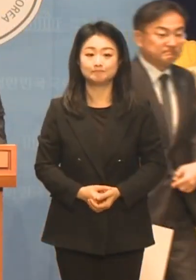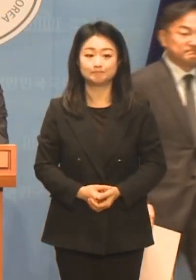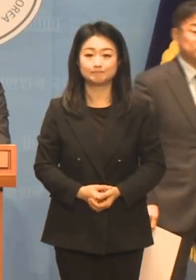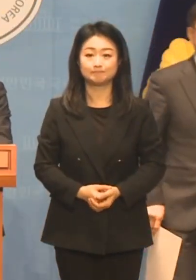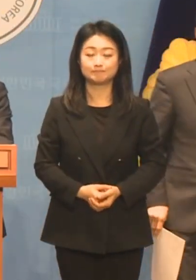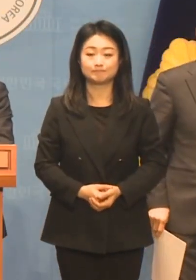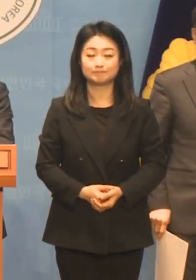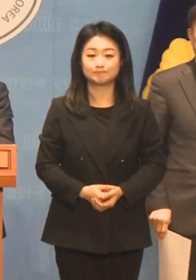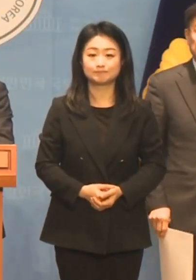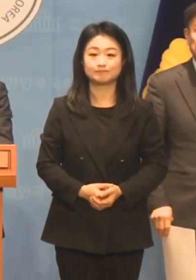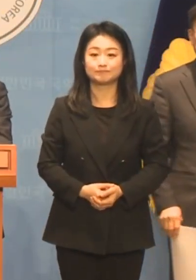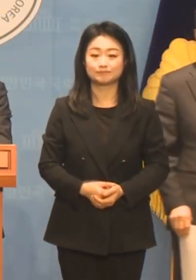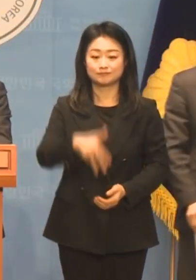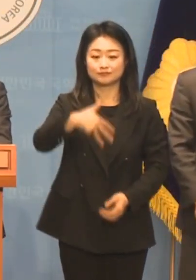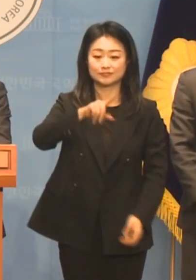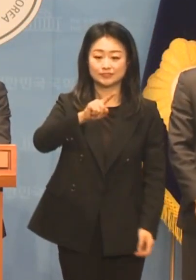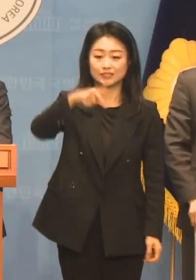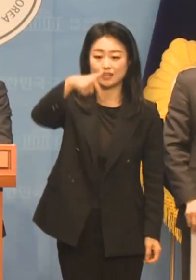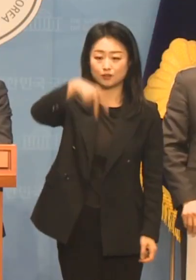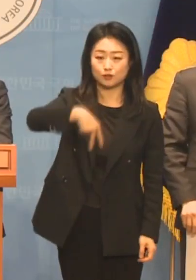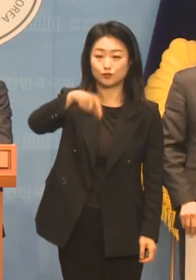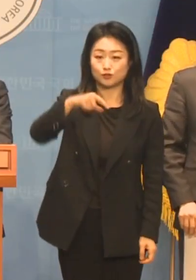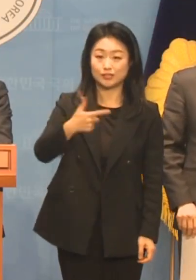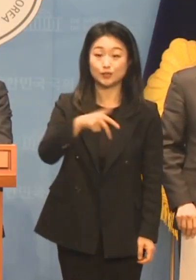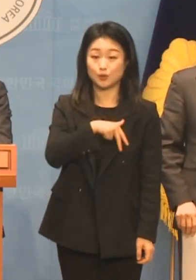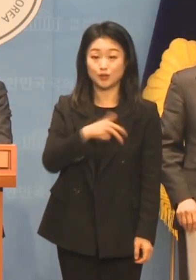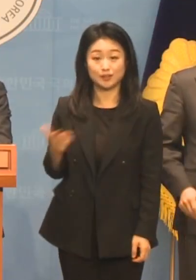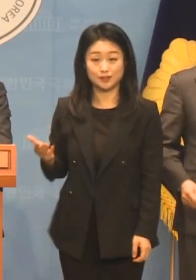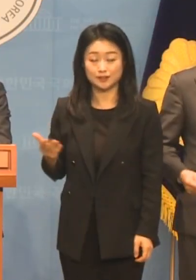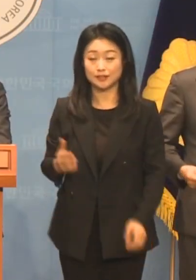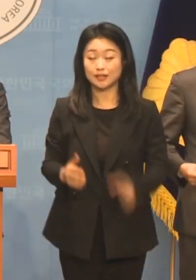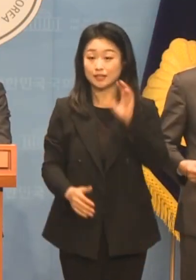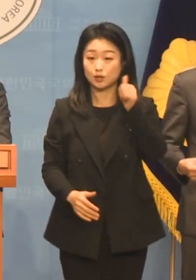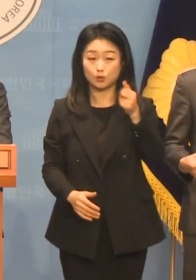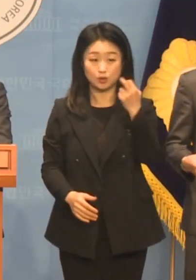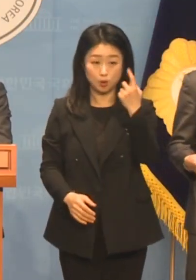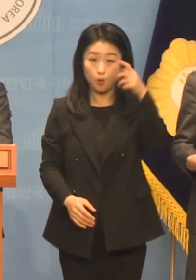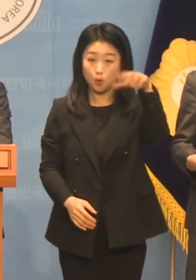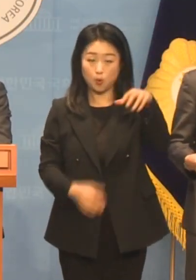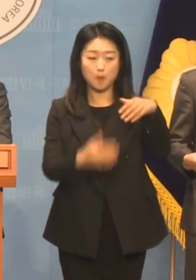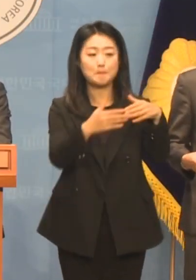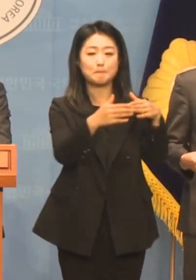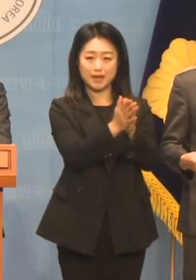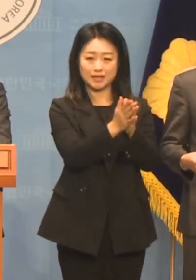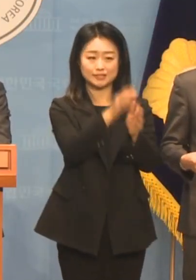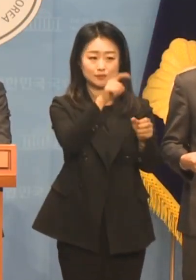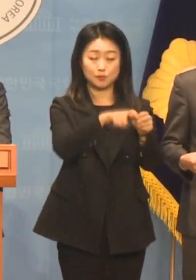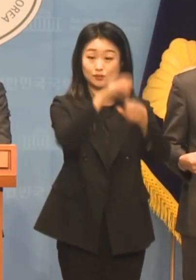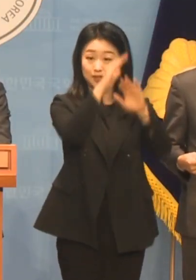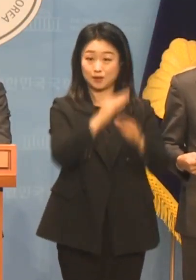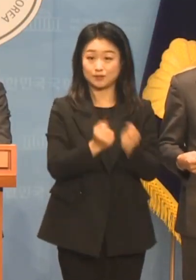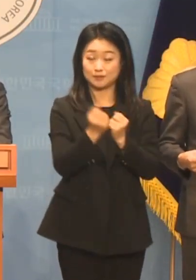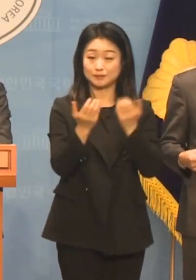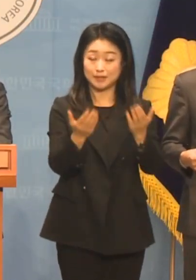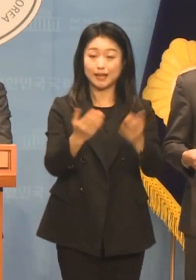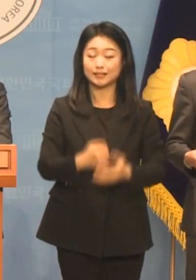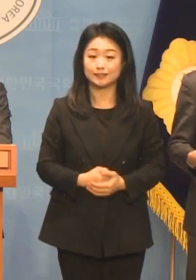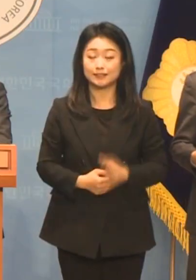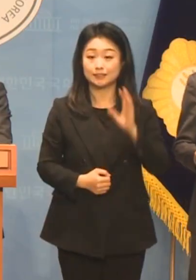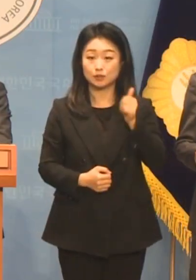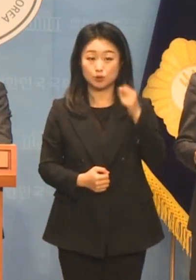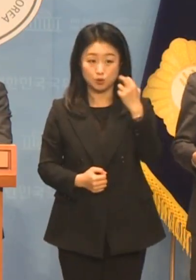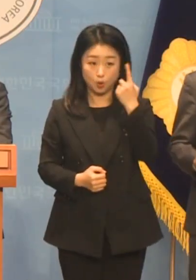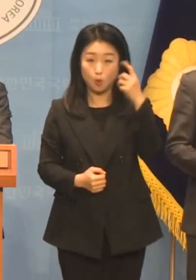네, 조국혁신당 국회의원 차규근입니다. 대통령 경호처 폐지 법안 발의 기자회견문. 대통령 경호처가